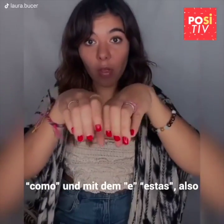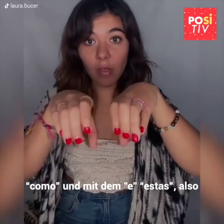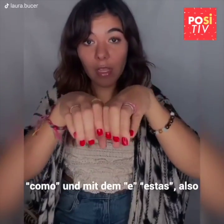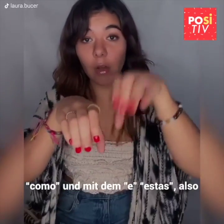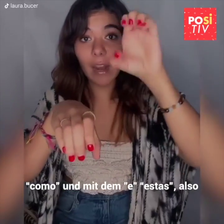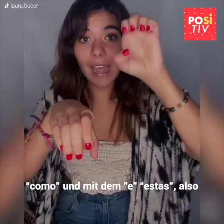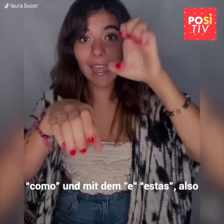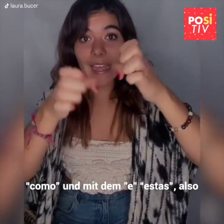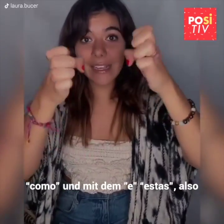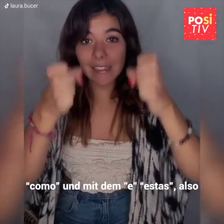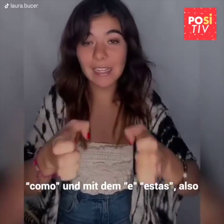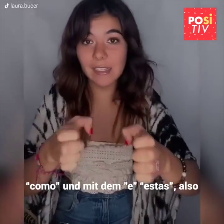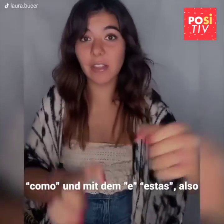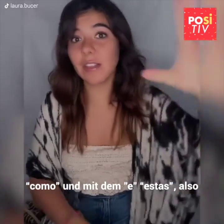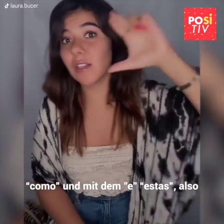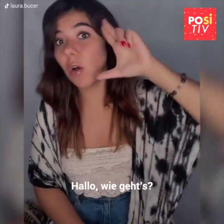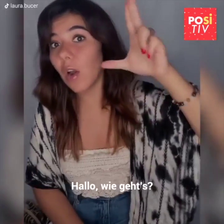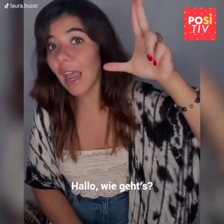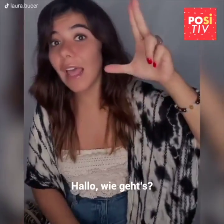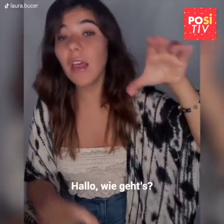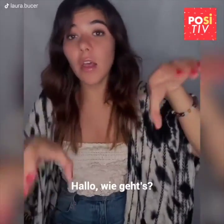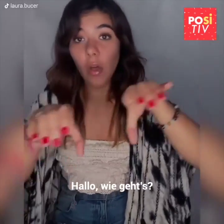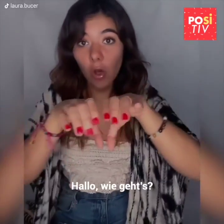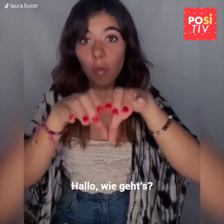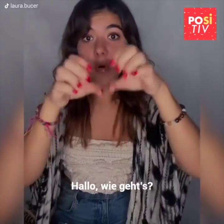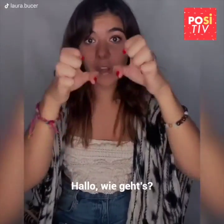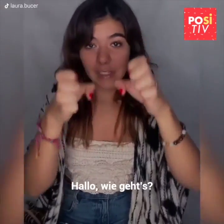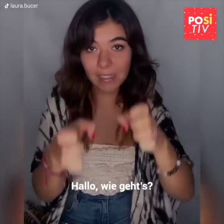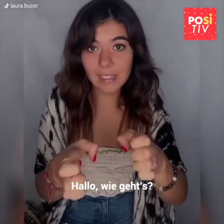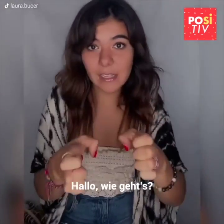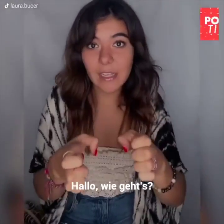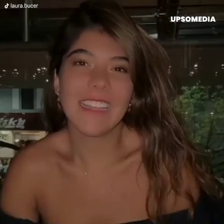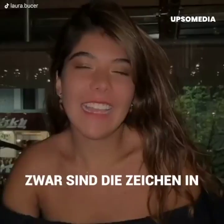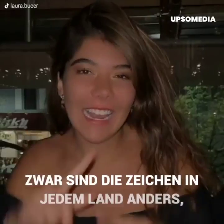y con la E, estás. Entonces, hola. ¿Cómo estás?